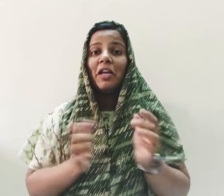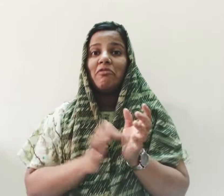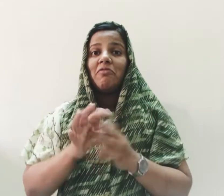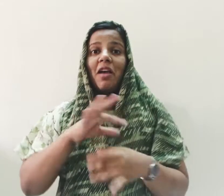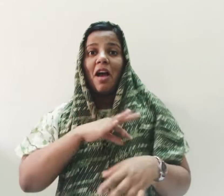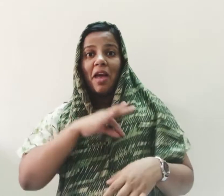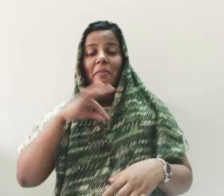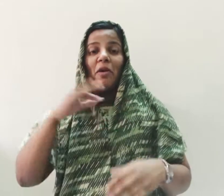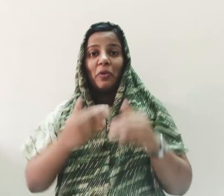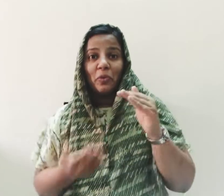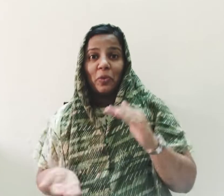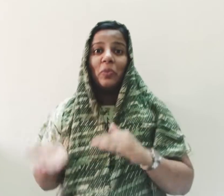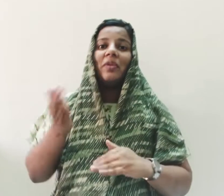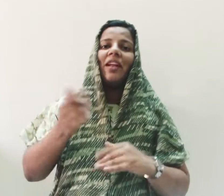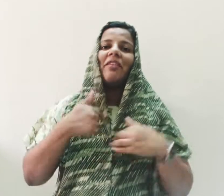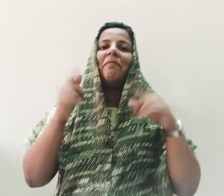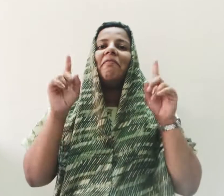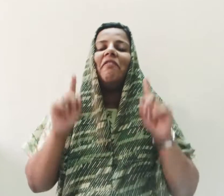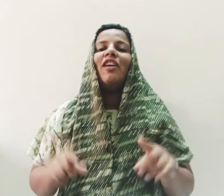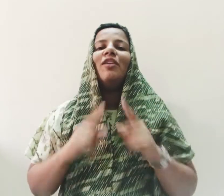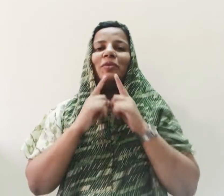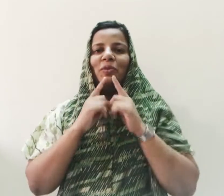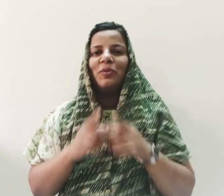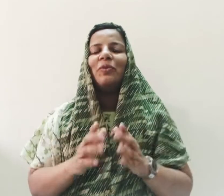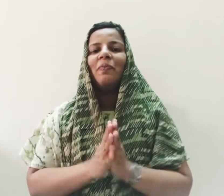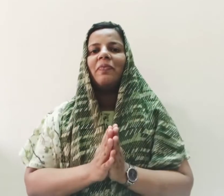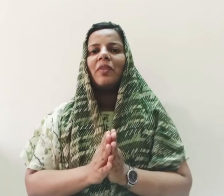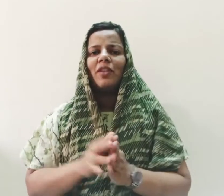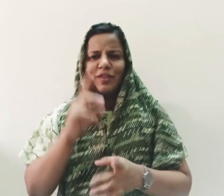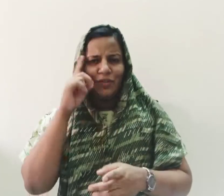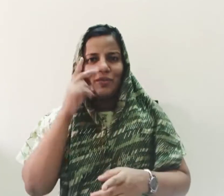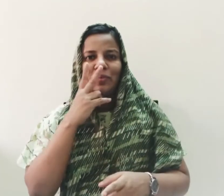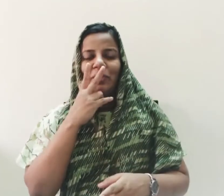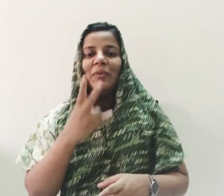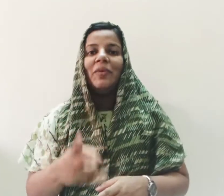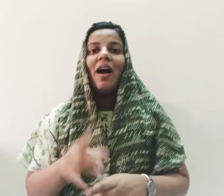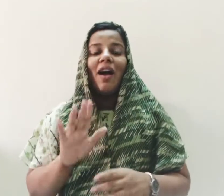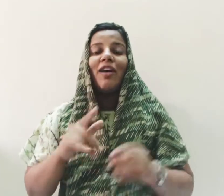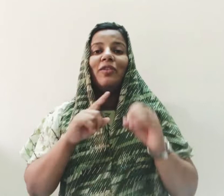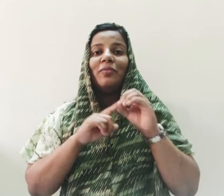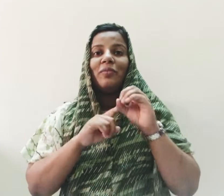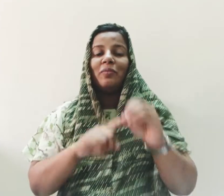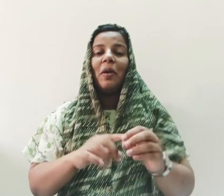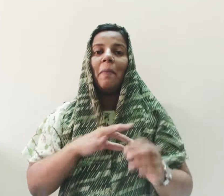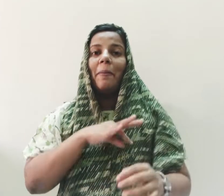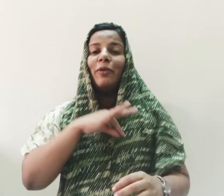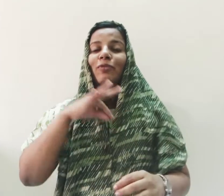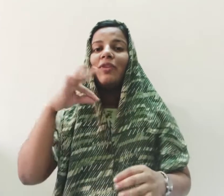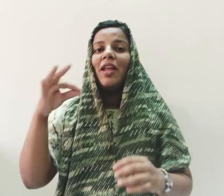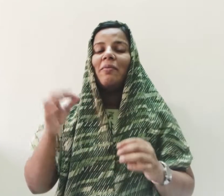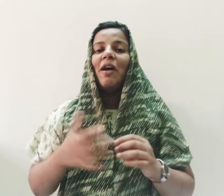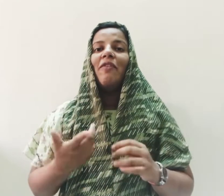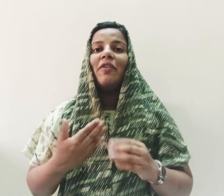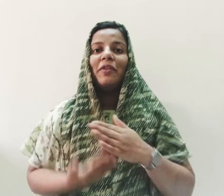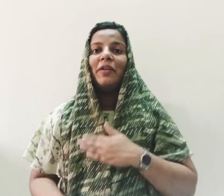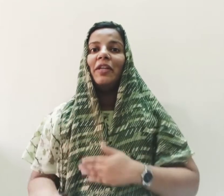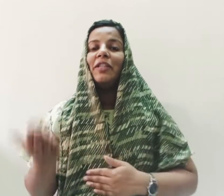ആത്മാവിൽ ഇരട്ടി പങ്കെൻ്റെ മേൽ വരുമാറാകട്ടെ. പ്രിയപ്പെട്ടവരെ ഒന്ന് ചിന്തിച്ചു നോക്കി, ആ ചോദ്യം പരിശുദ്ധാത്മാവ് അമേൻ ഏലിയാവിൽ